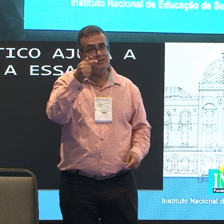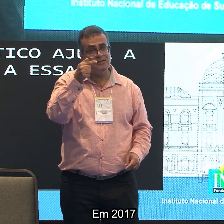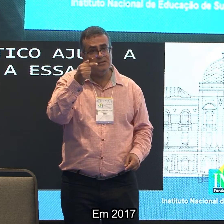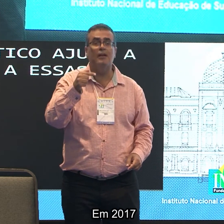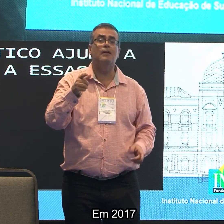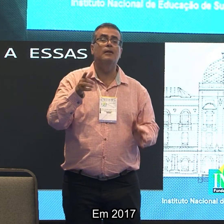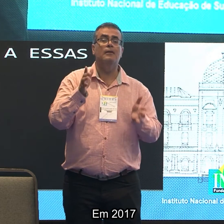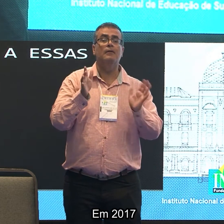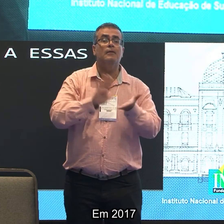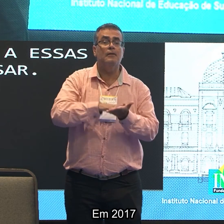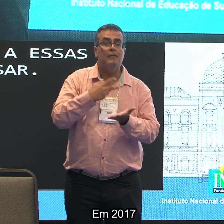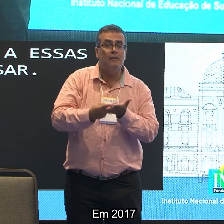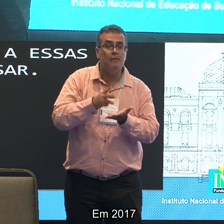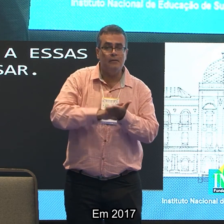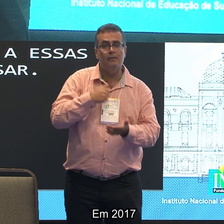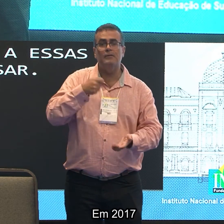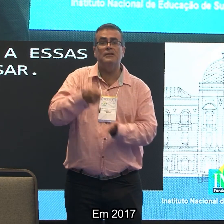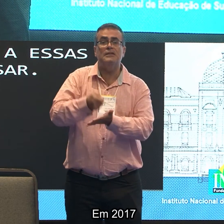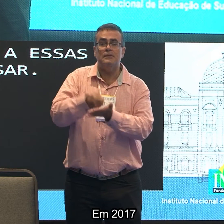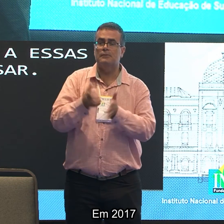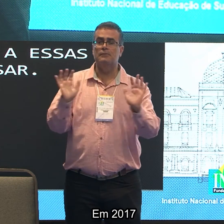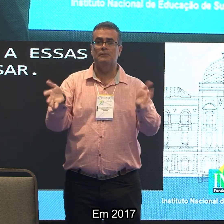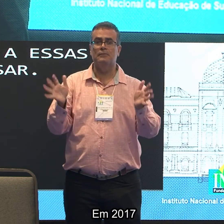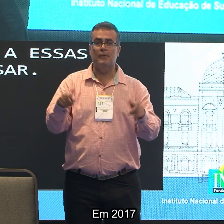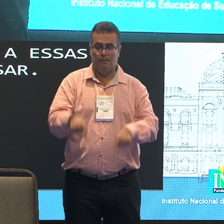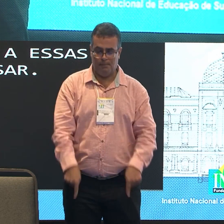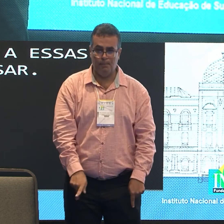E em 2017